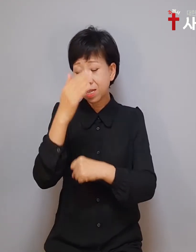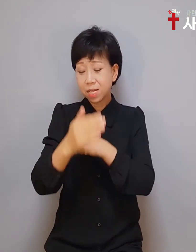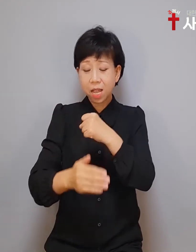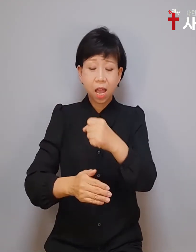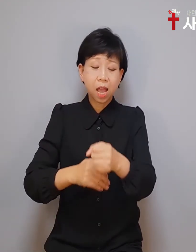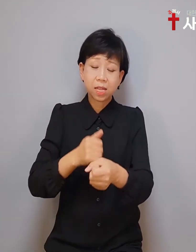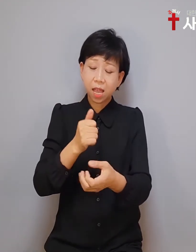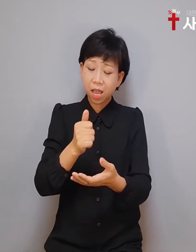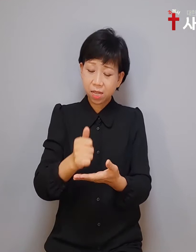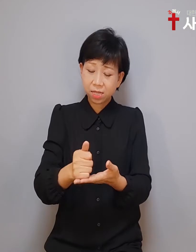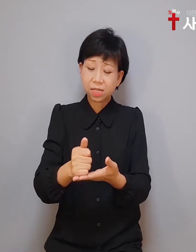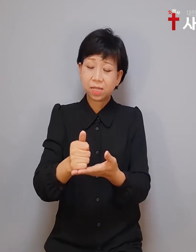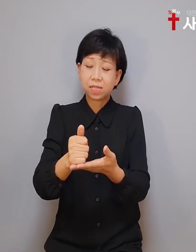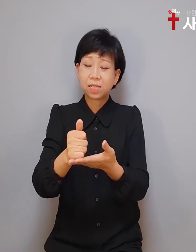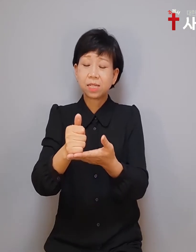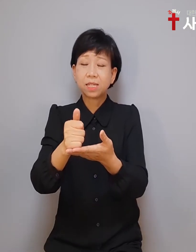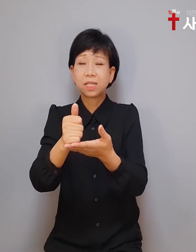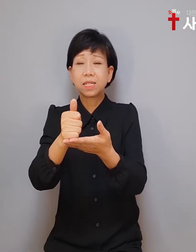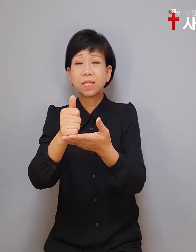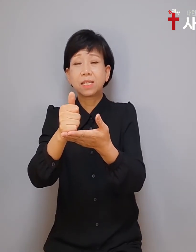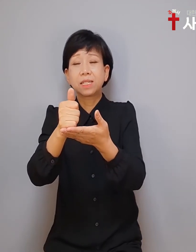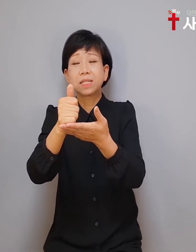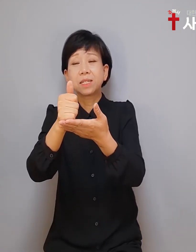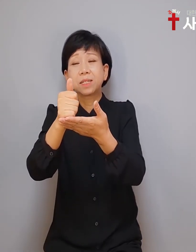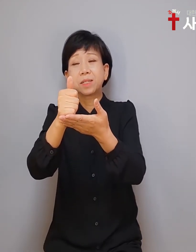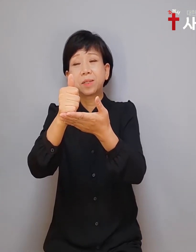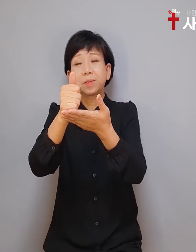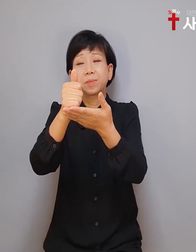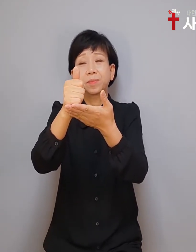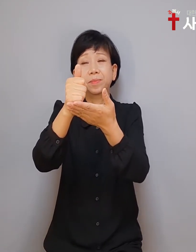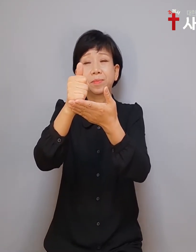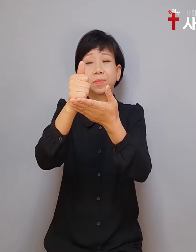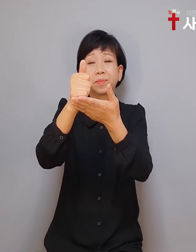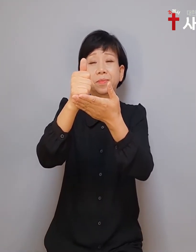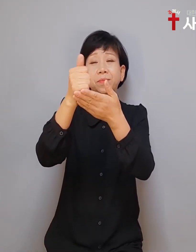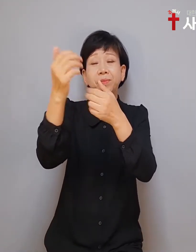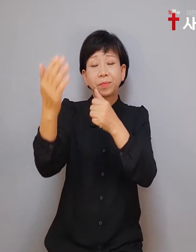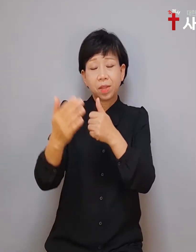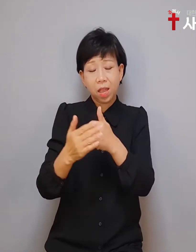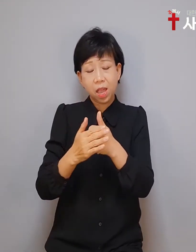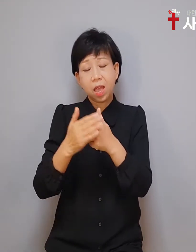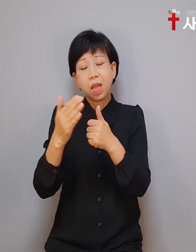살아계신 하나님 에베네셀 하나님,